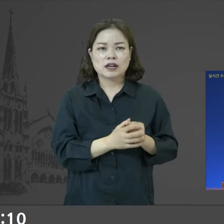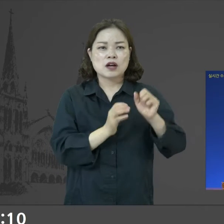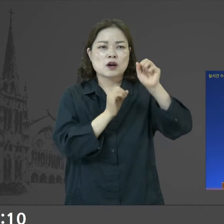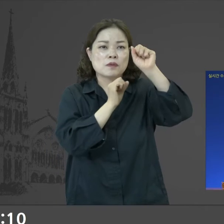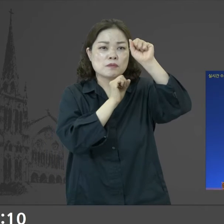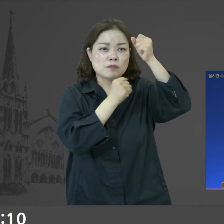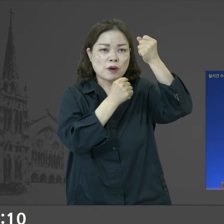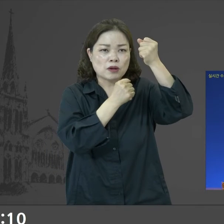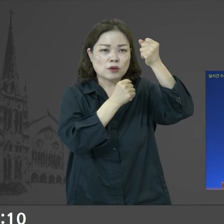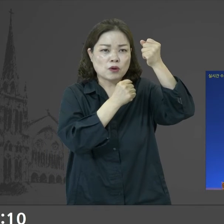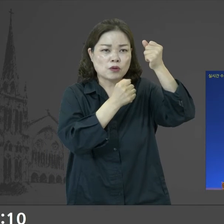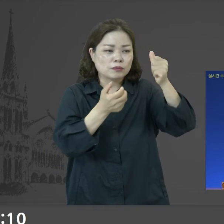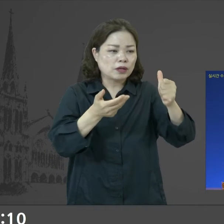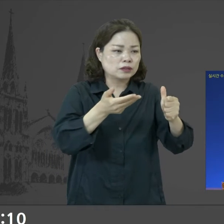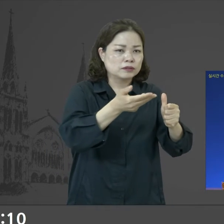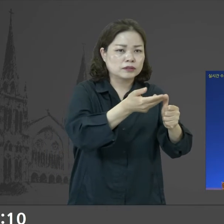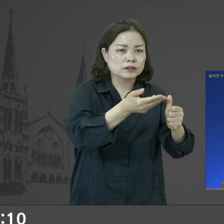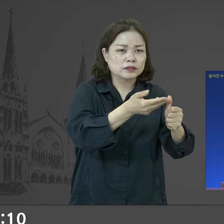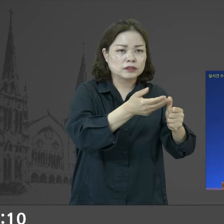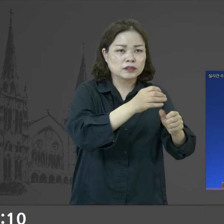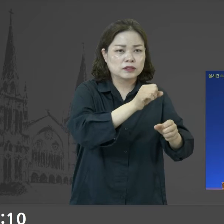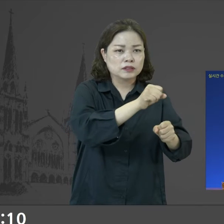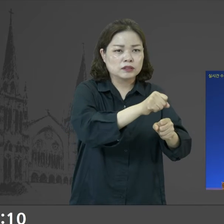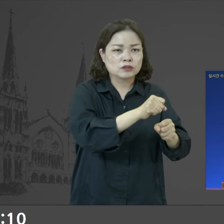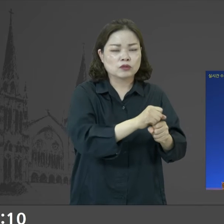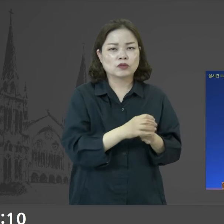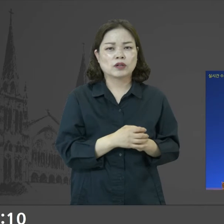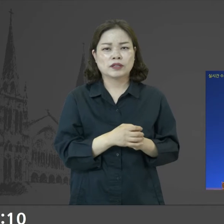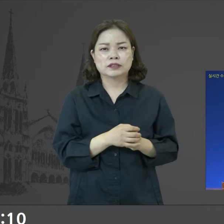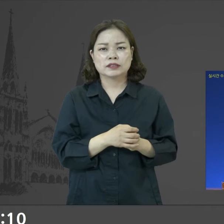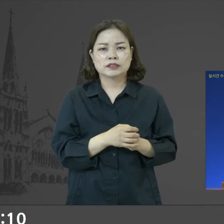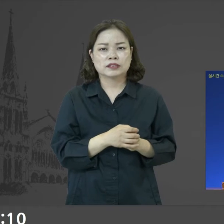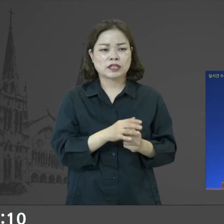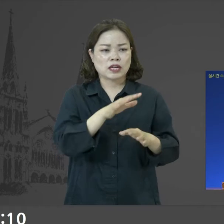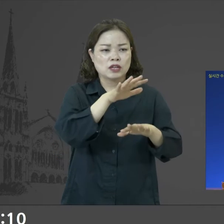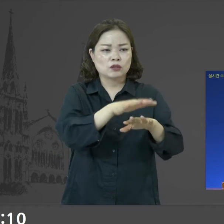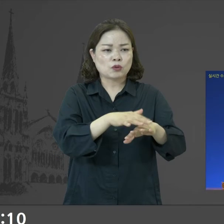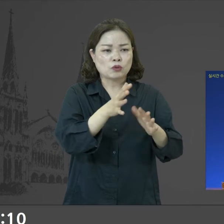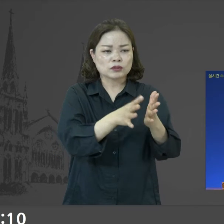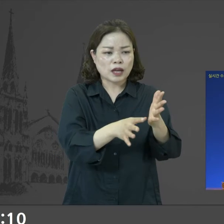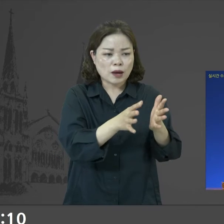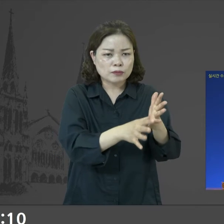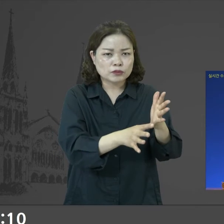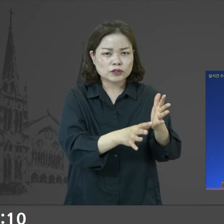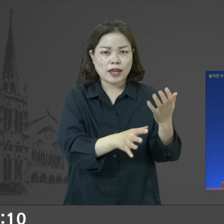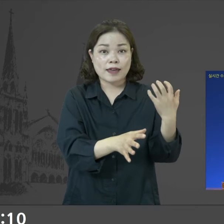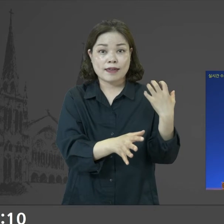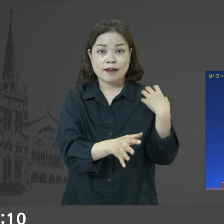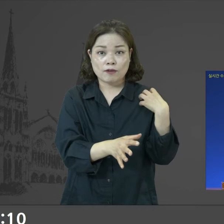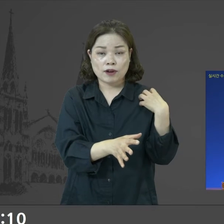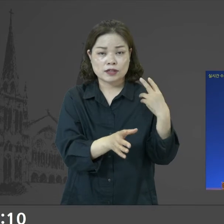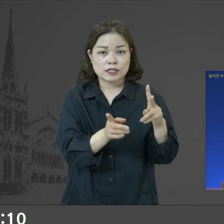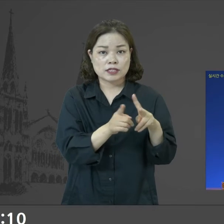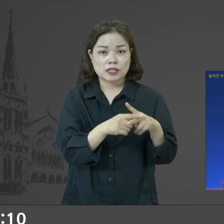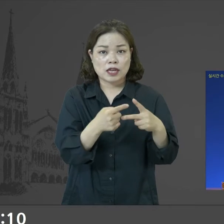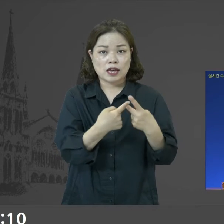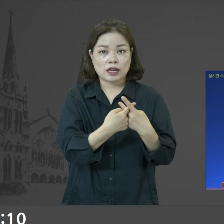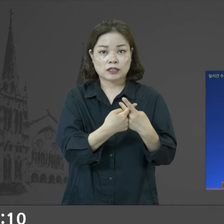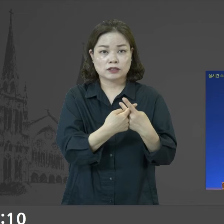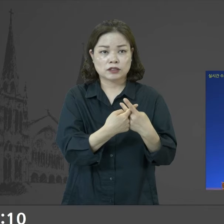발로 물을 대어서 농사를 지었습니다. 농산물을 생산하는 땅의 역할을 이해하기